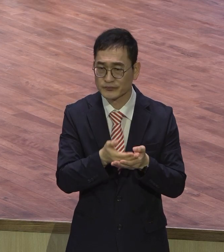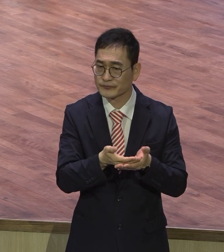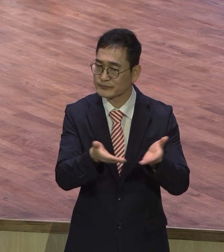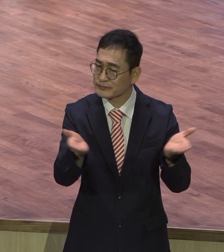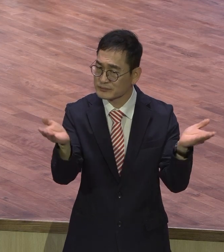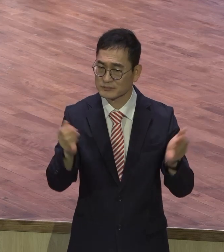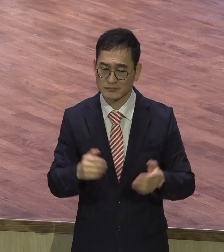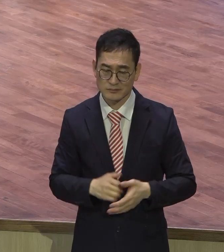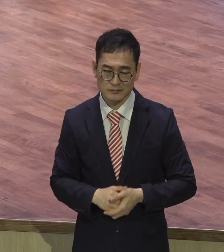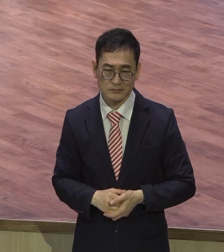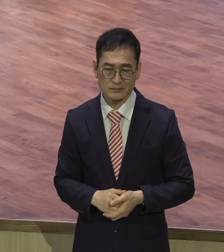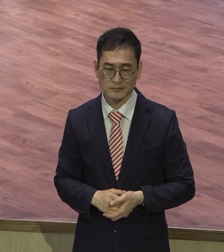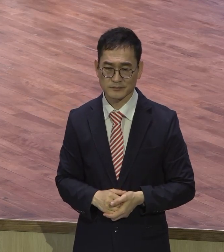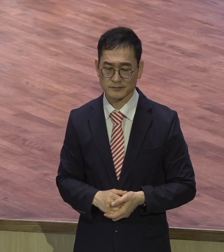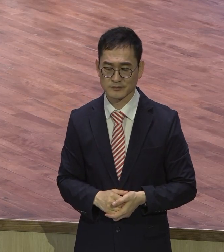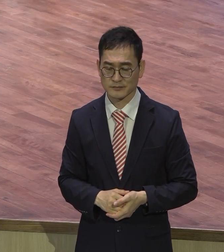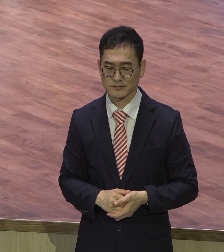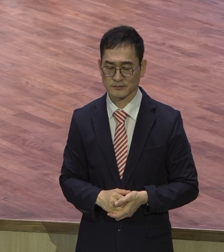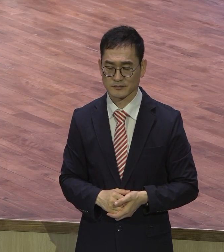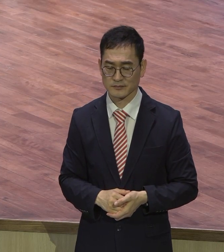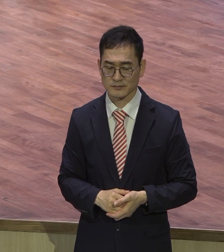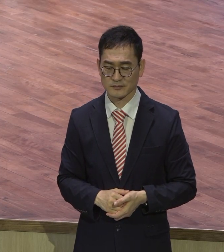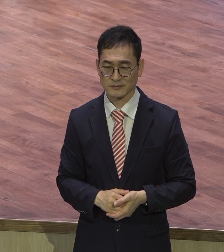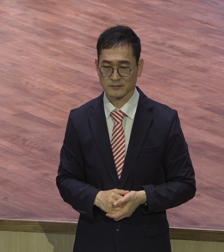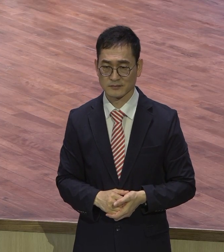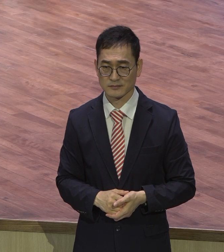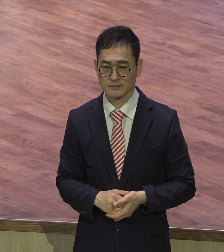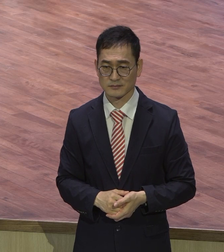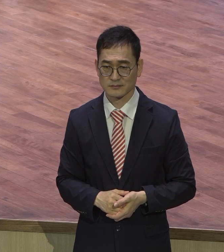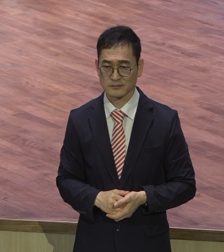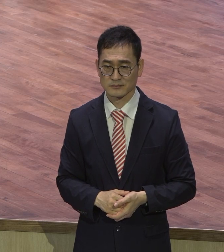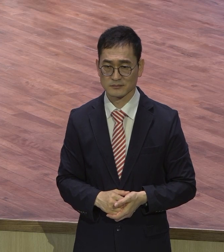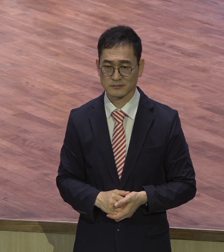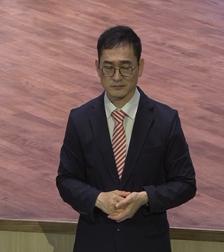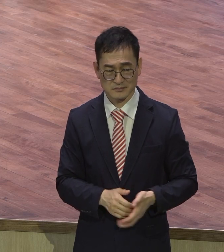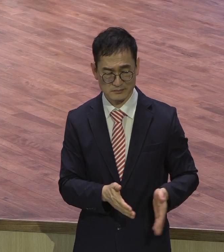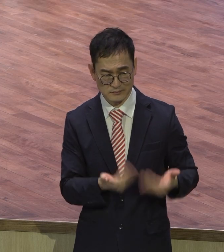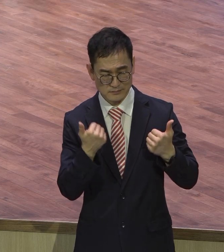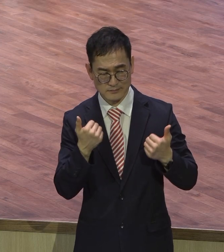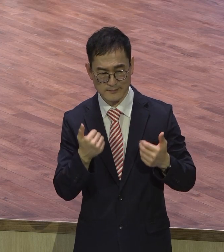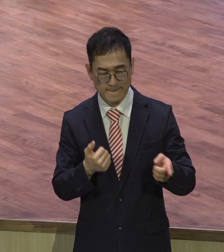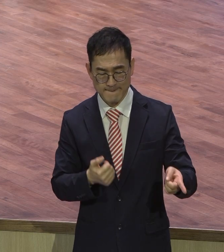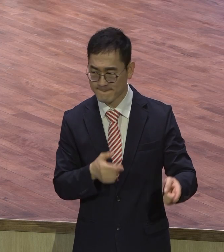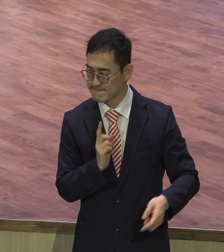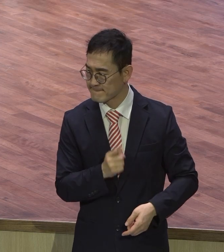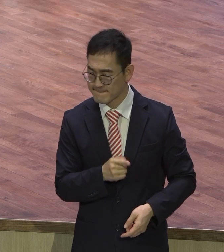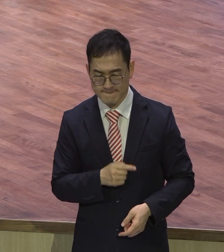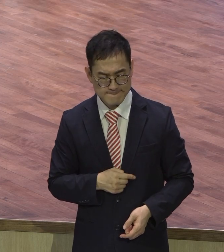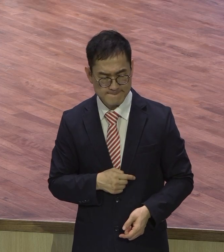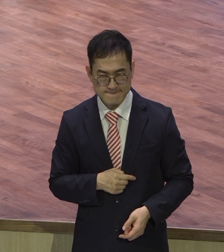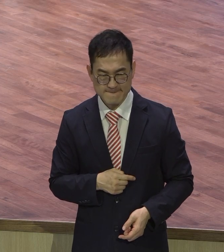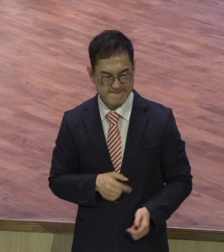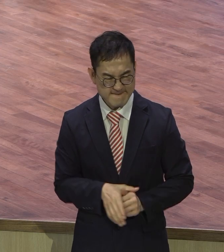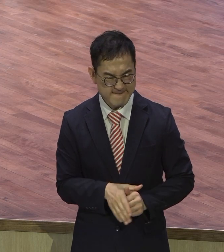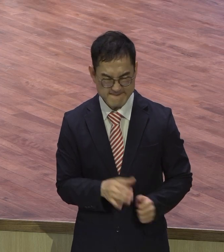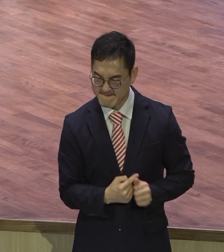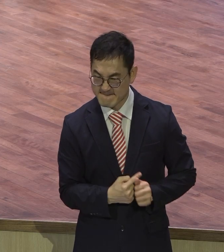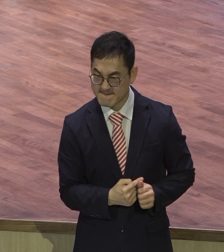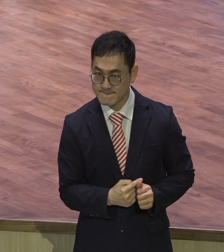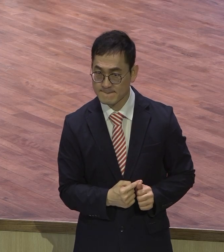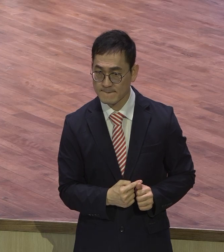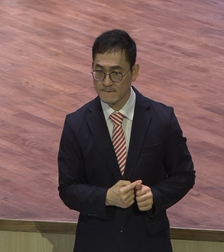기분 나쁘게 말한다고 기분 나쁘게 행동한다고 괴롭힌다고 그 사람을 미워하고 싸우겠어요 그럼 성교 못해요 그